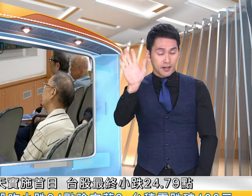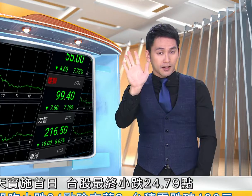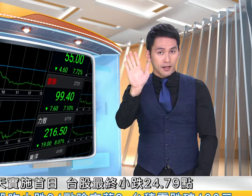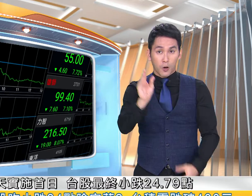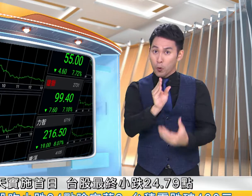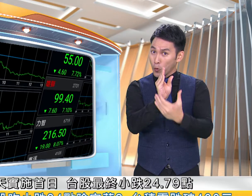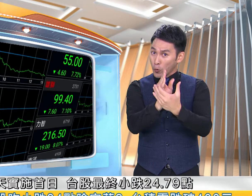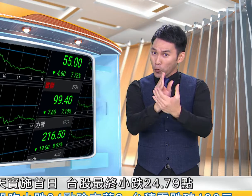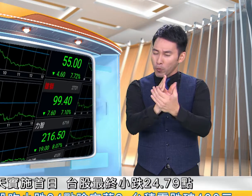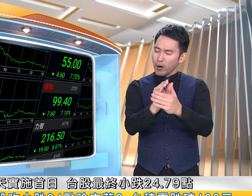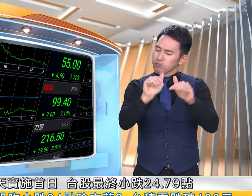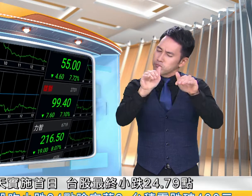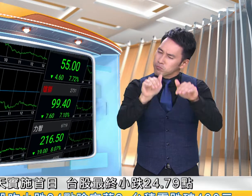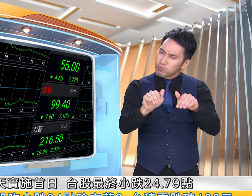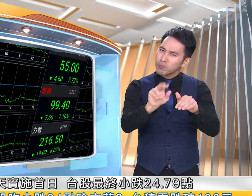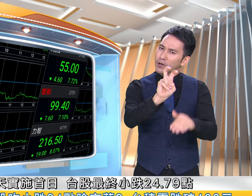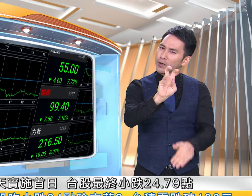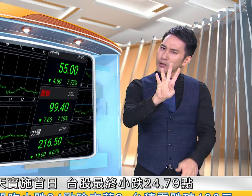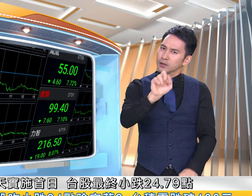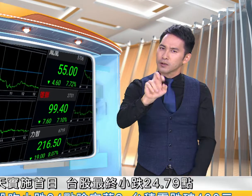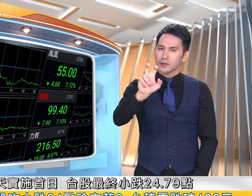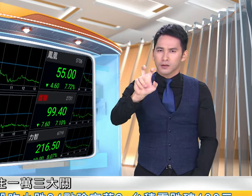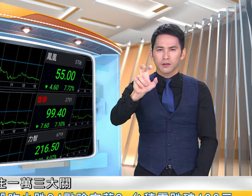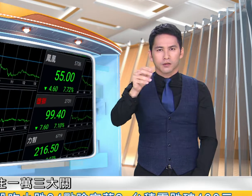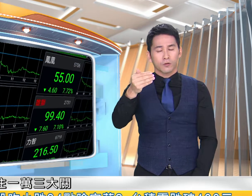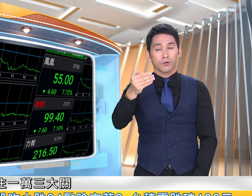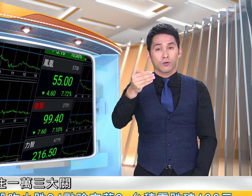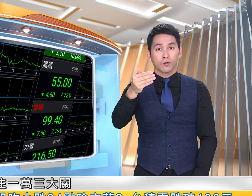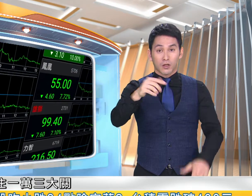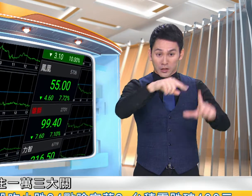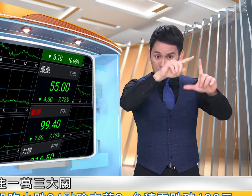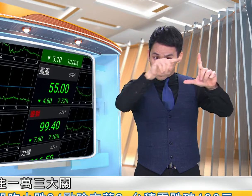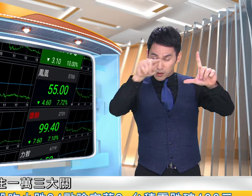了24.79点，守住了13000大关。